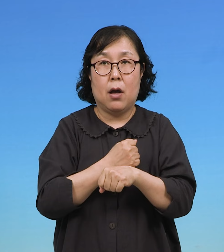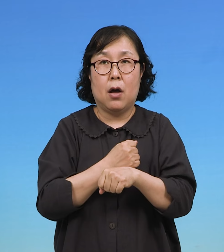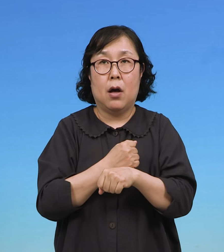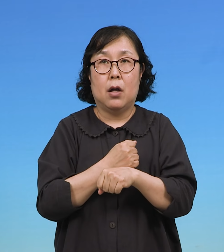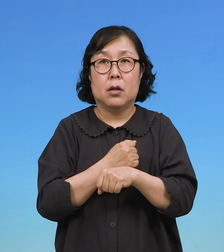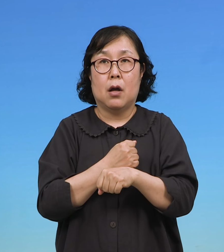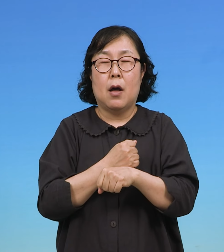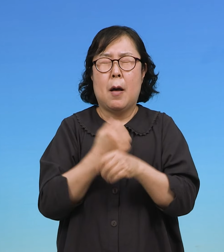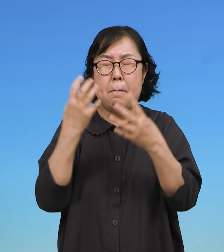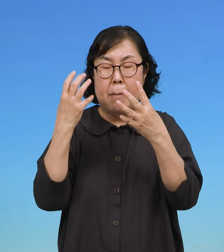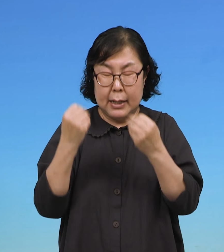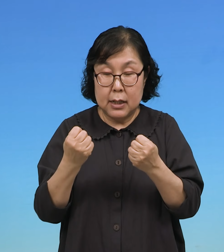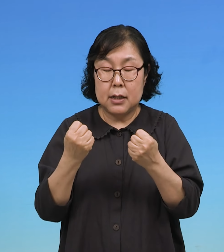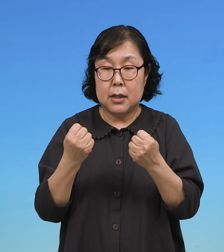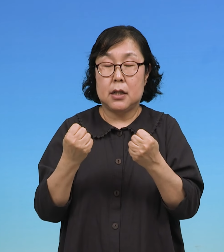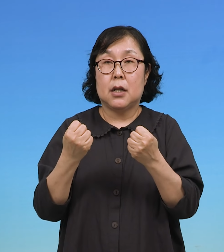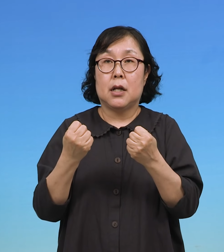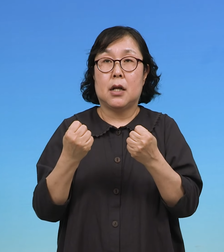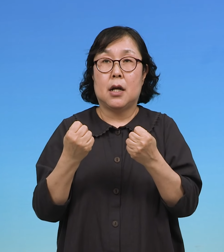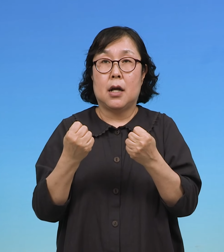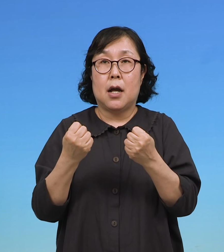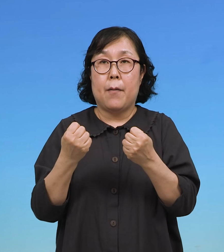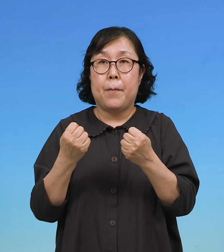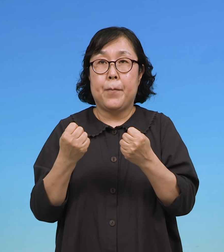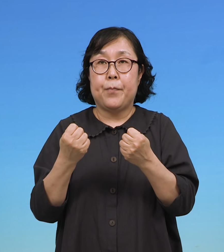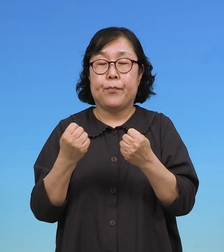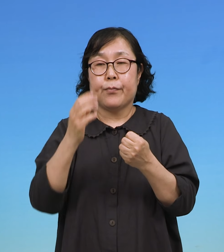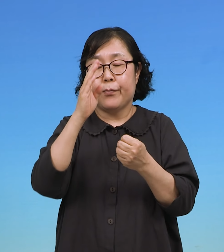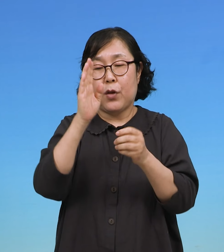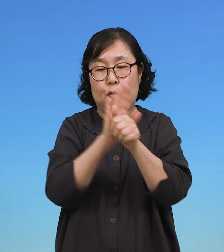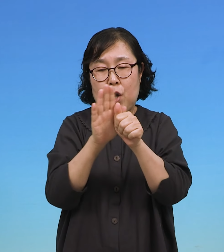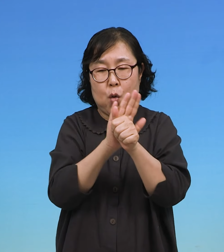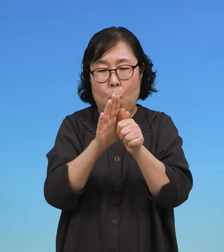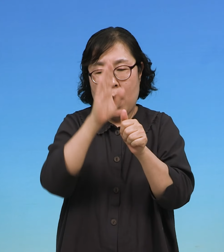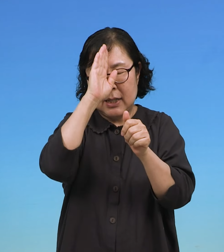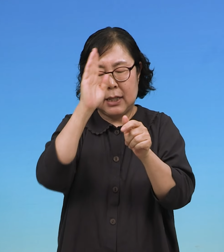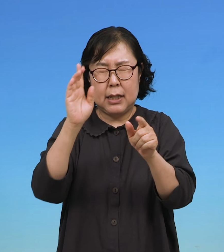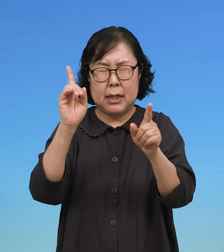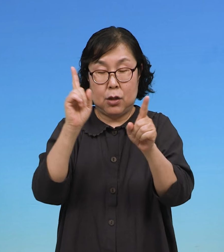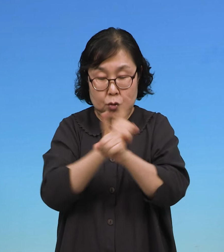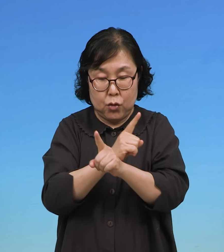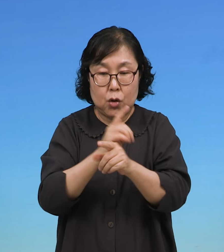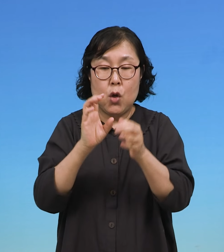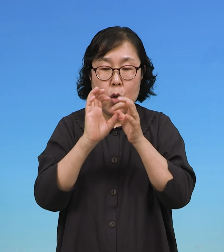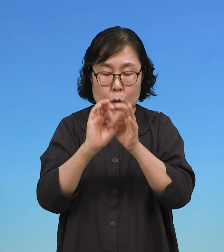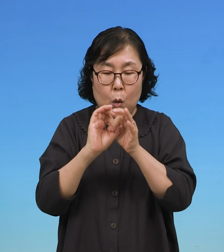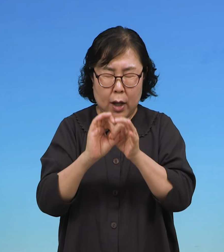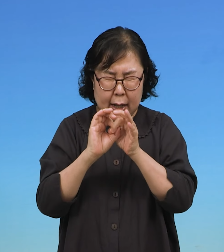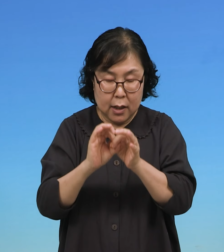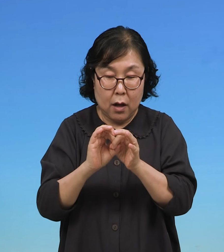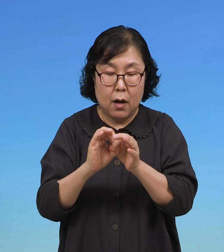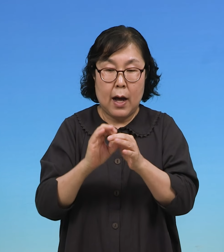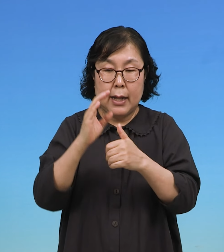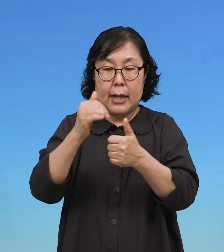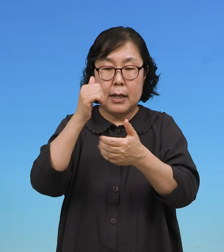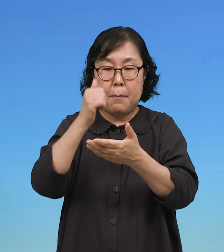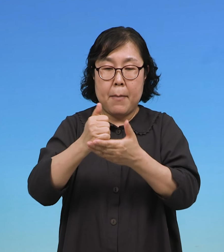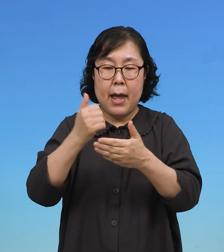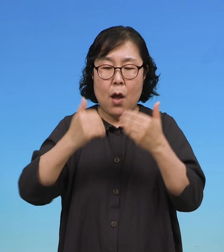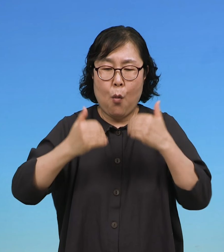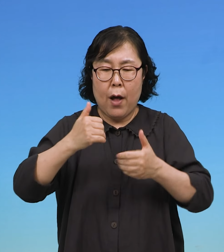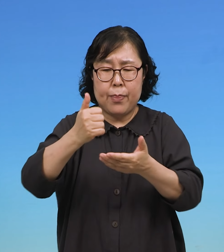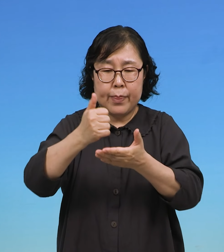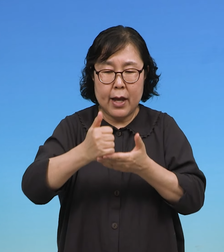단번에 치유를 통하여 회복을 통하여 하나님의 환대를 누리신 여러분, 남으셔도 가셔도